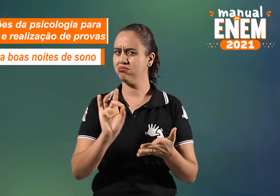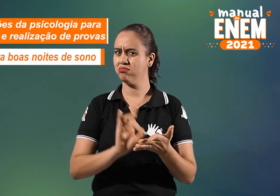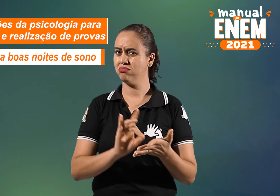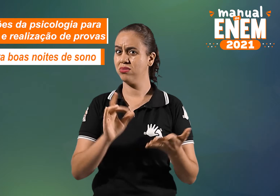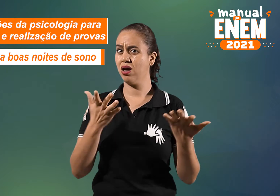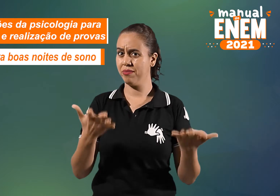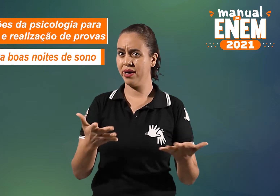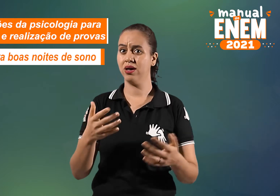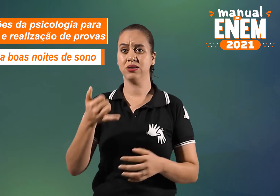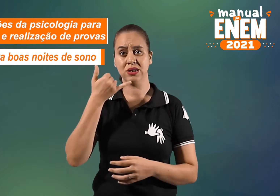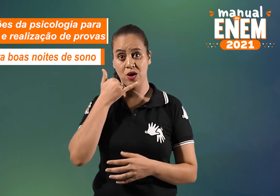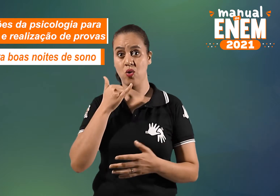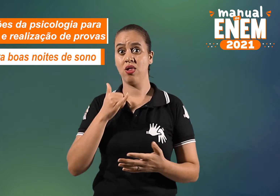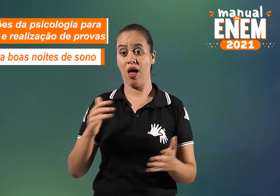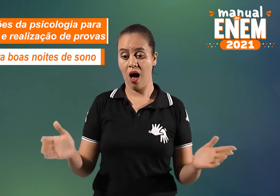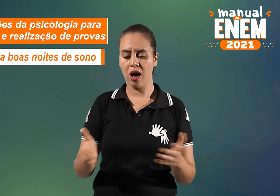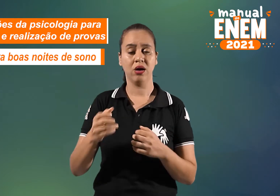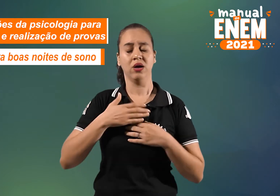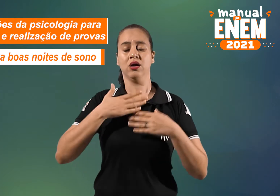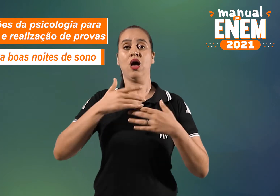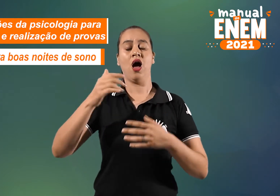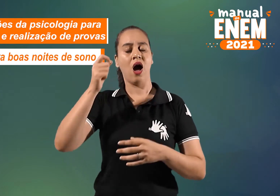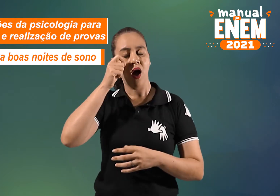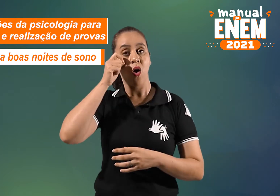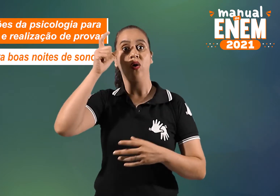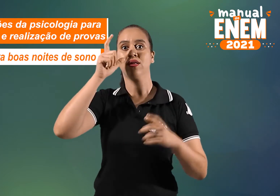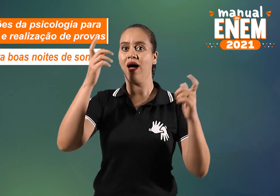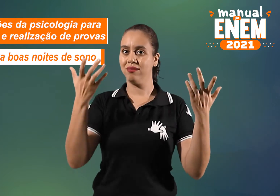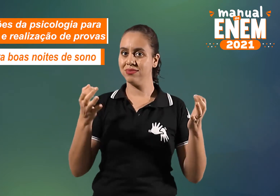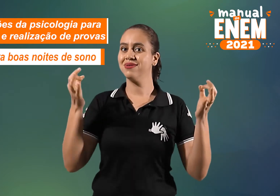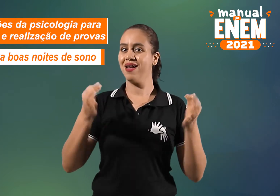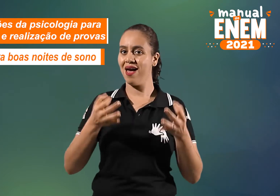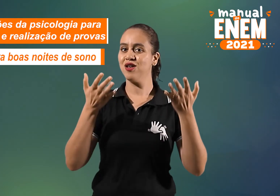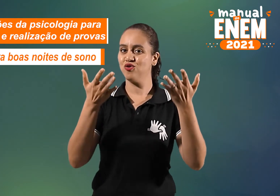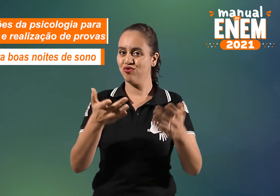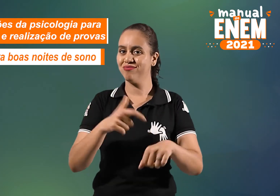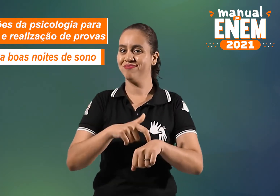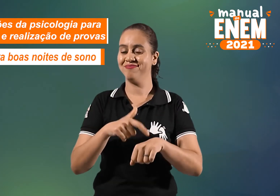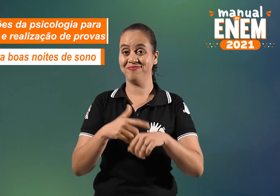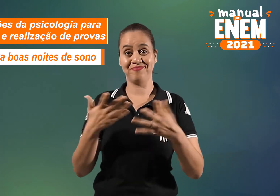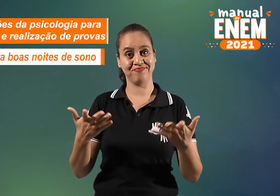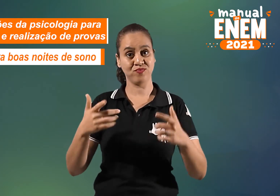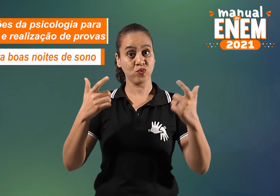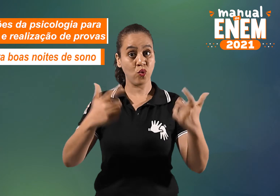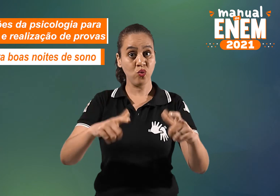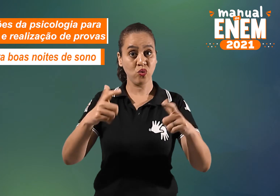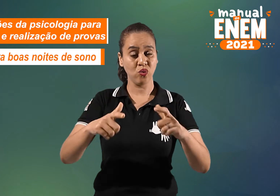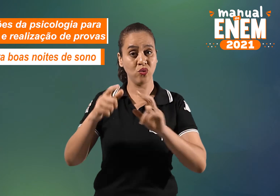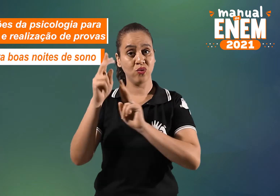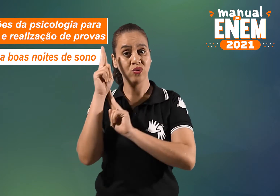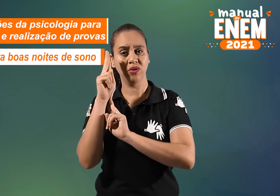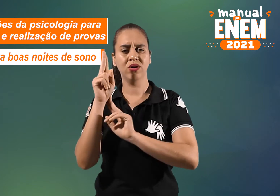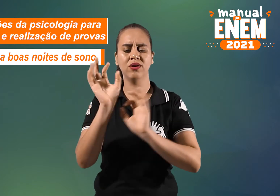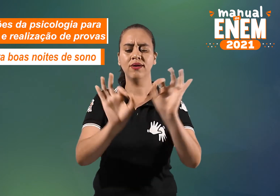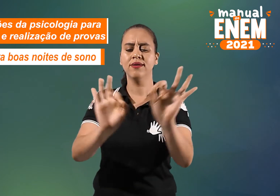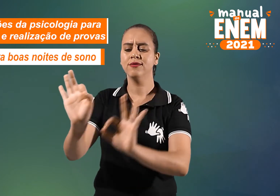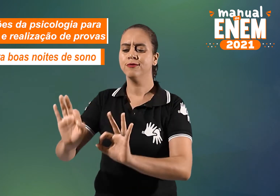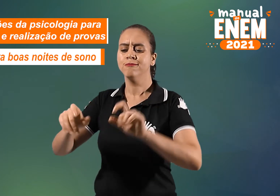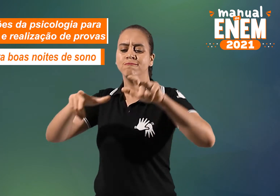minutos. Use, então, o despertador, que vai lhe ajudar bastante a disciplinar. Ambiente do sono. Na hora de dormir, procure construir